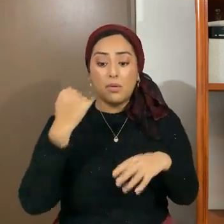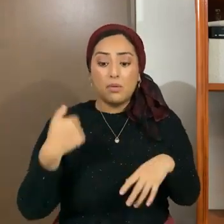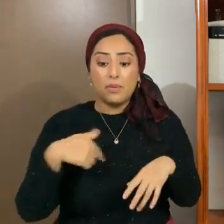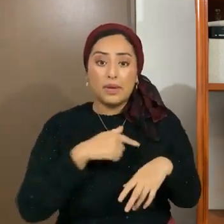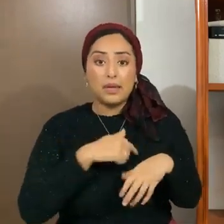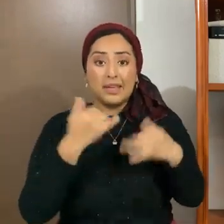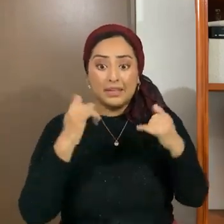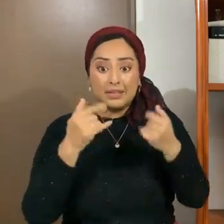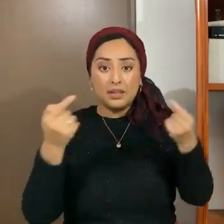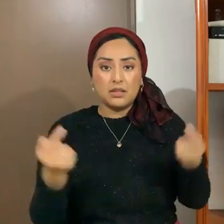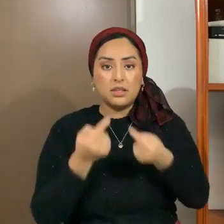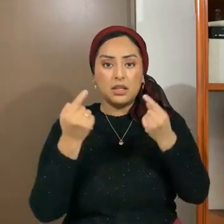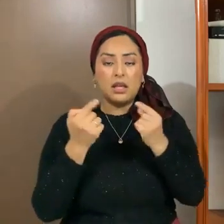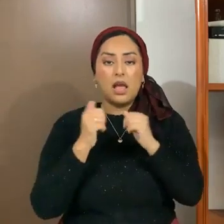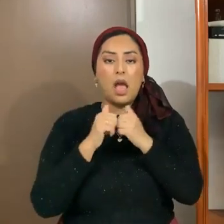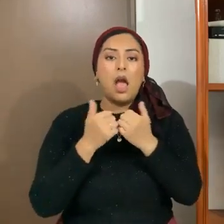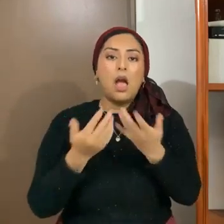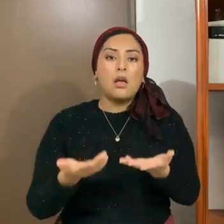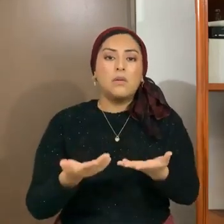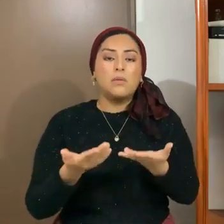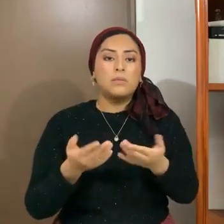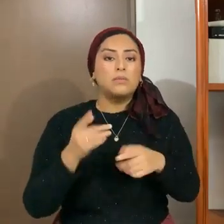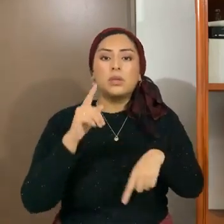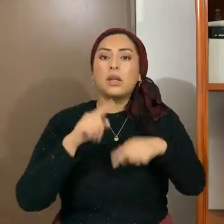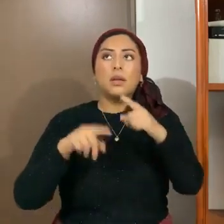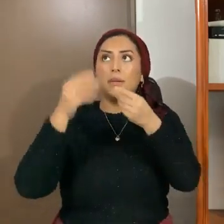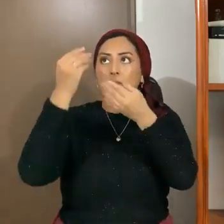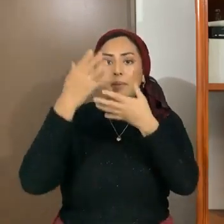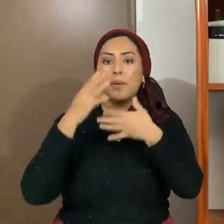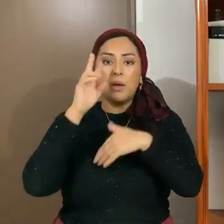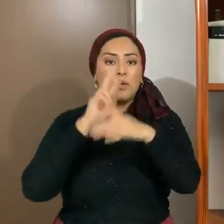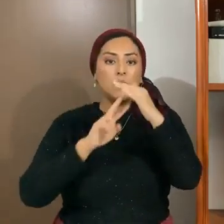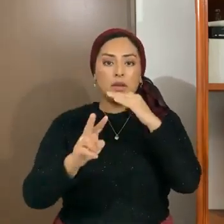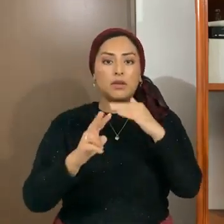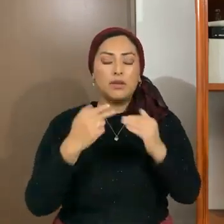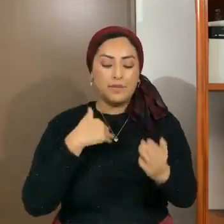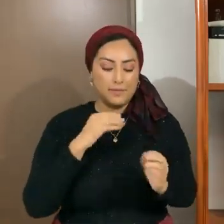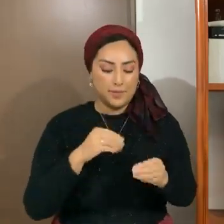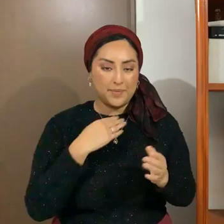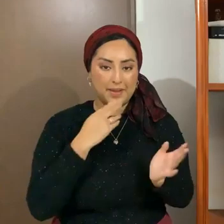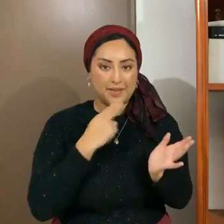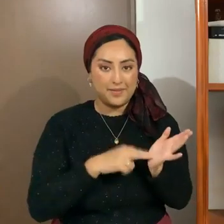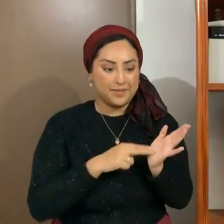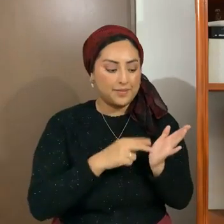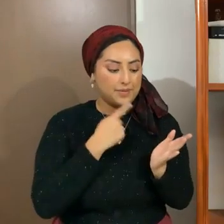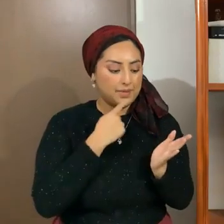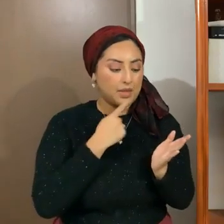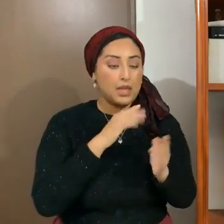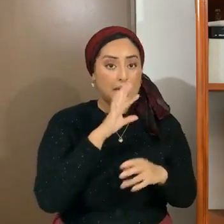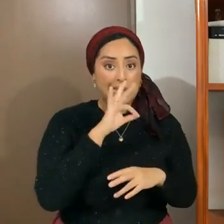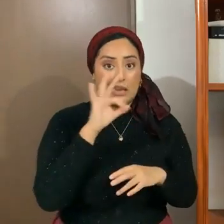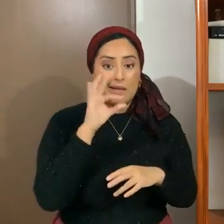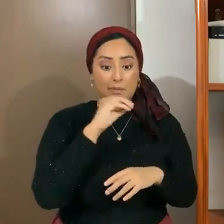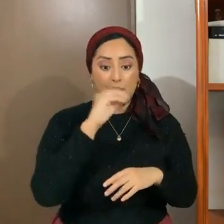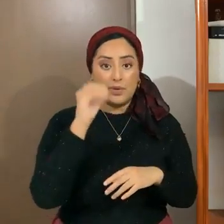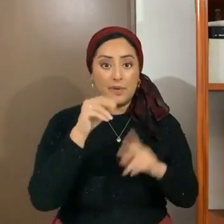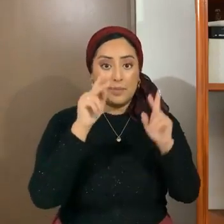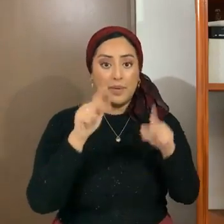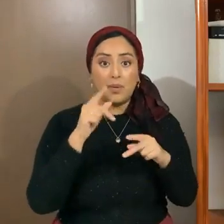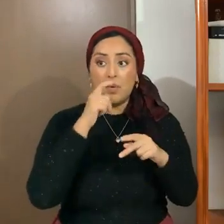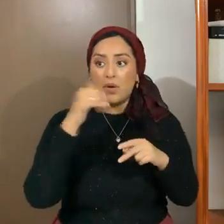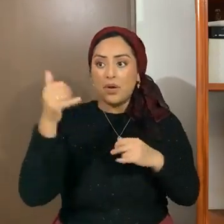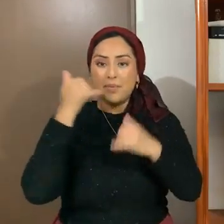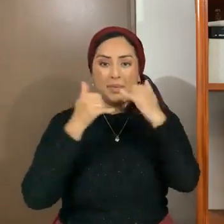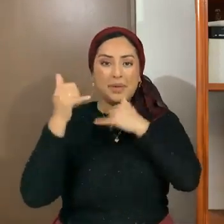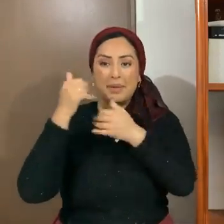no fuéramos parte de ello? Amén. Le puse yo aquí en mis notas, el 99% de las personas con las que me han